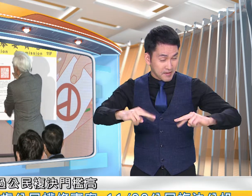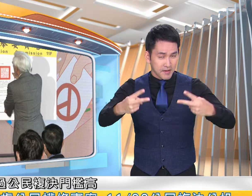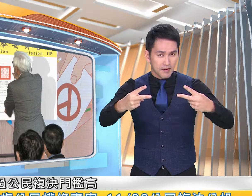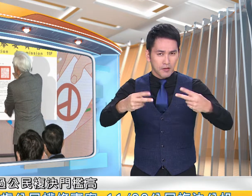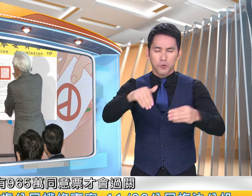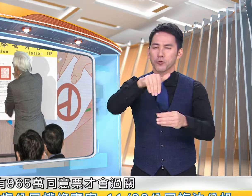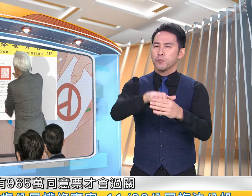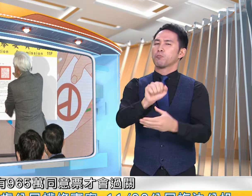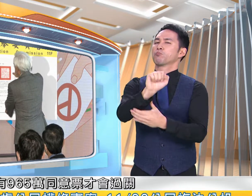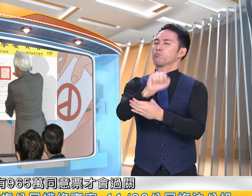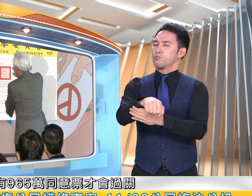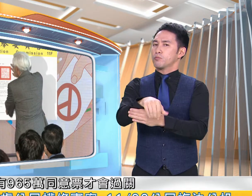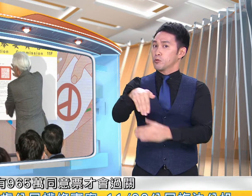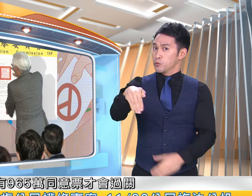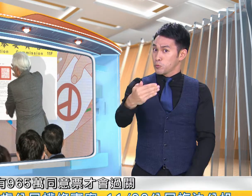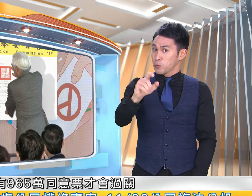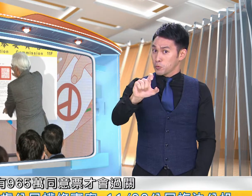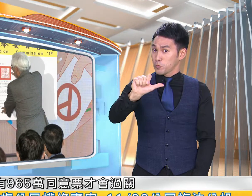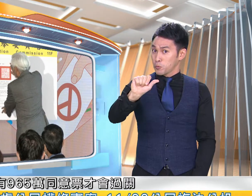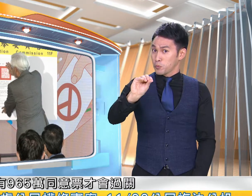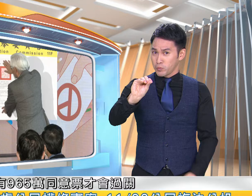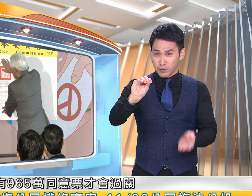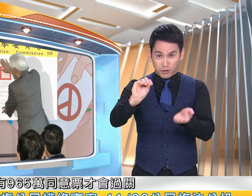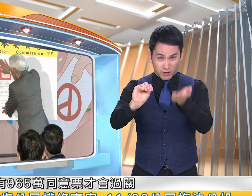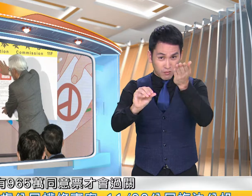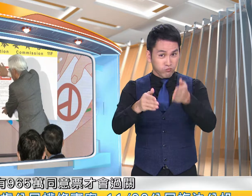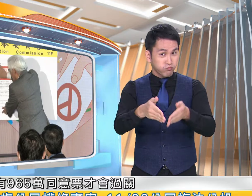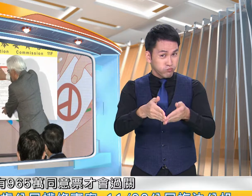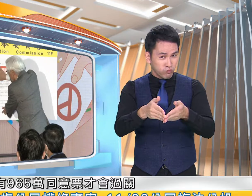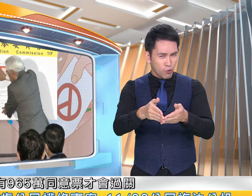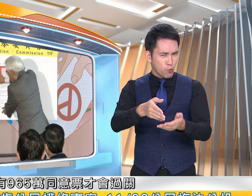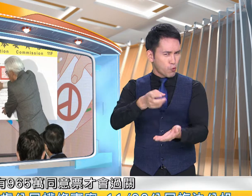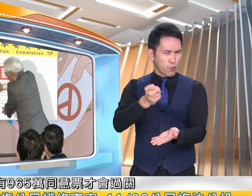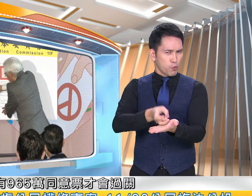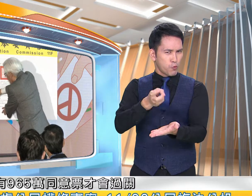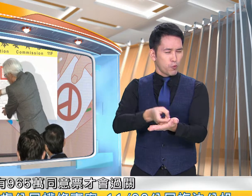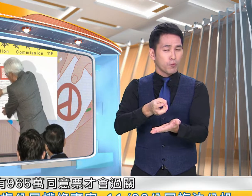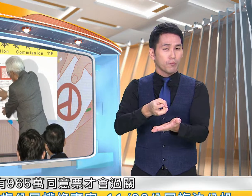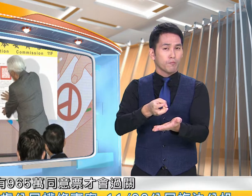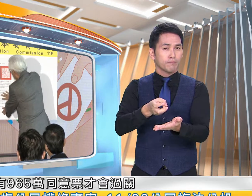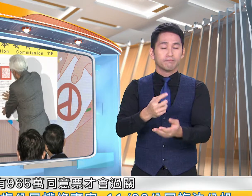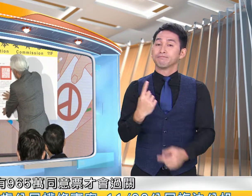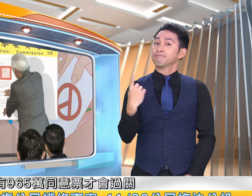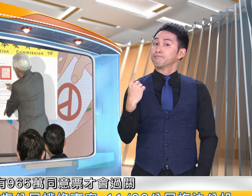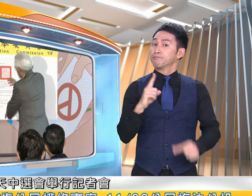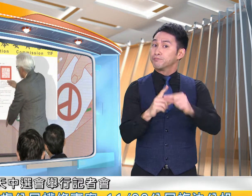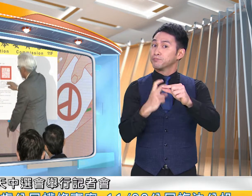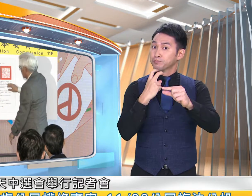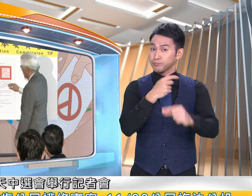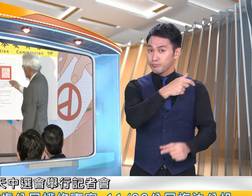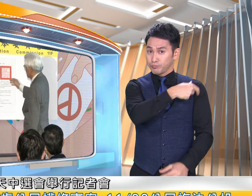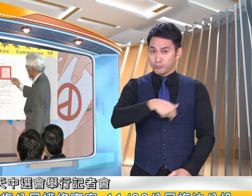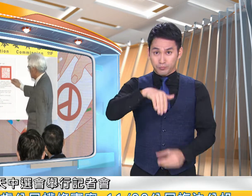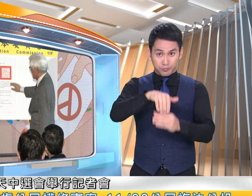要有965万张的同意票才会过关。昨天，中选会举行了记者